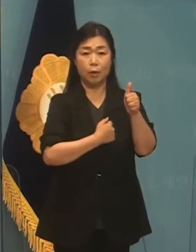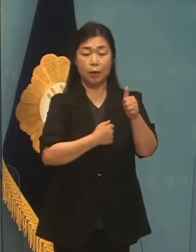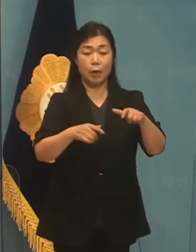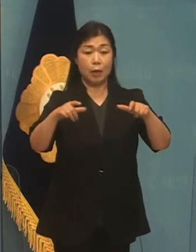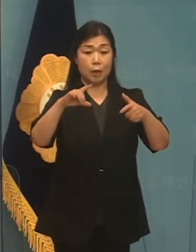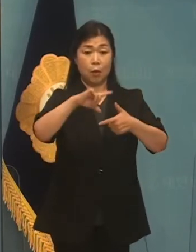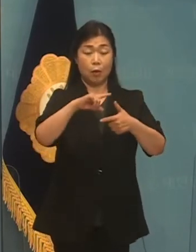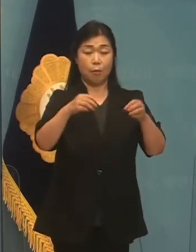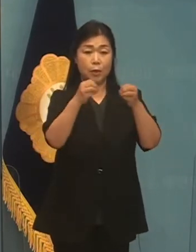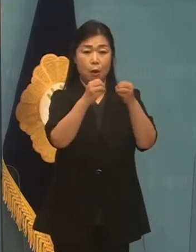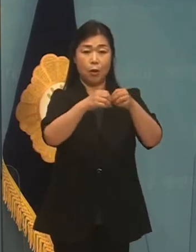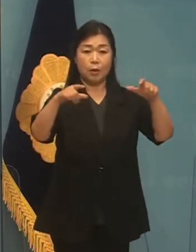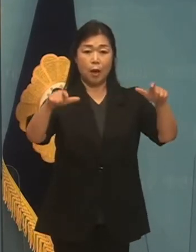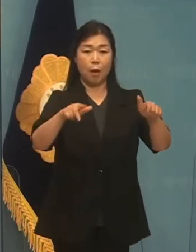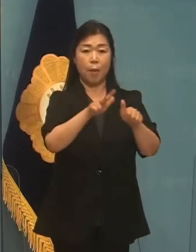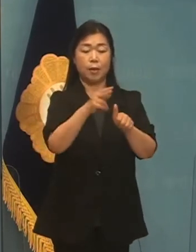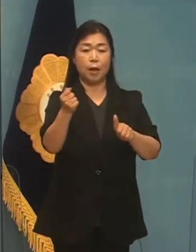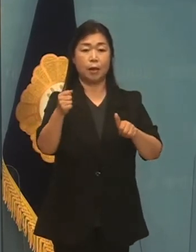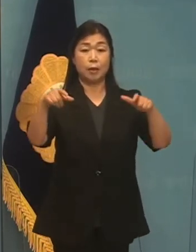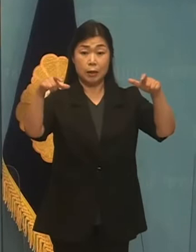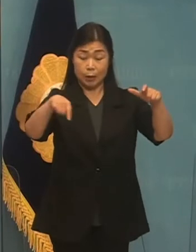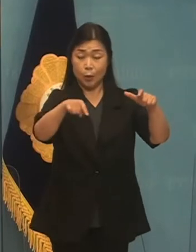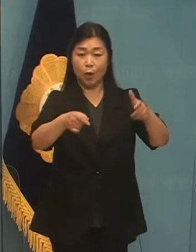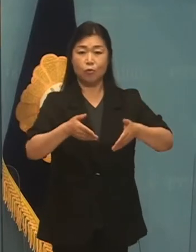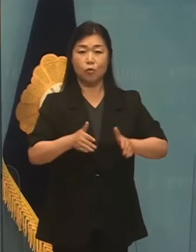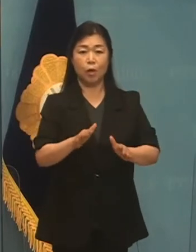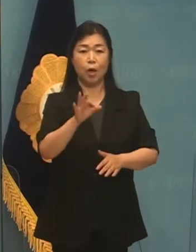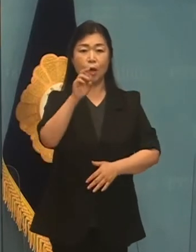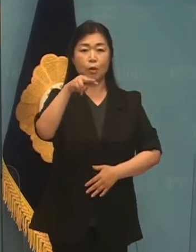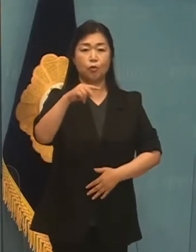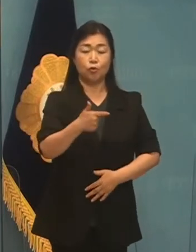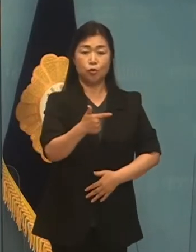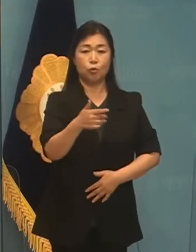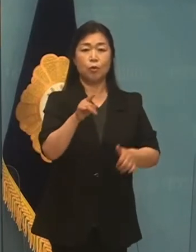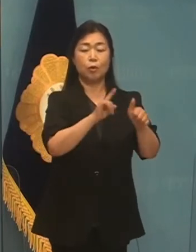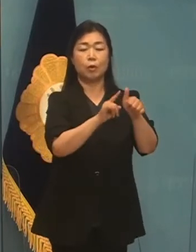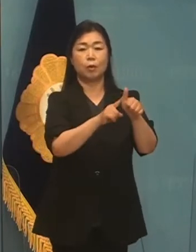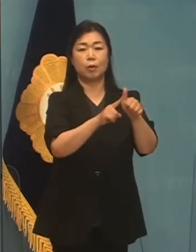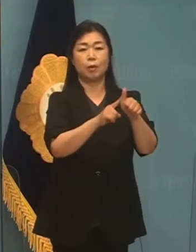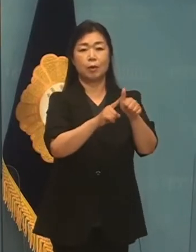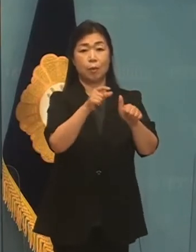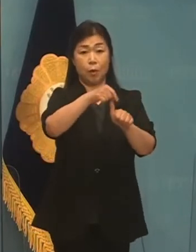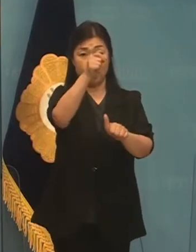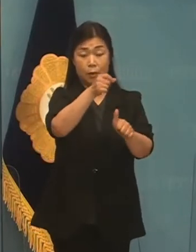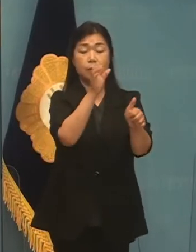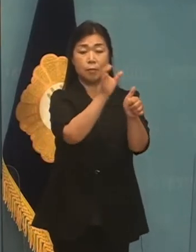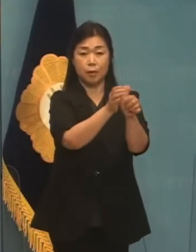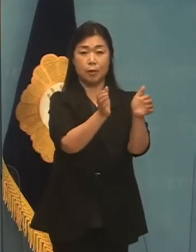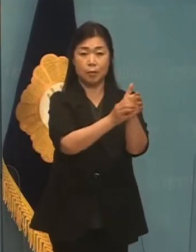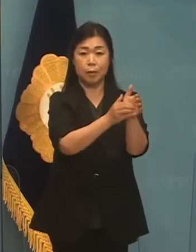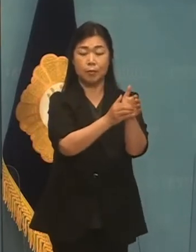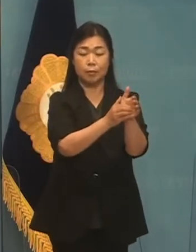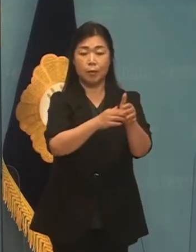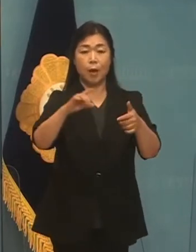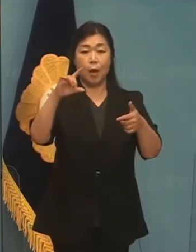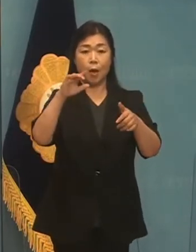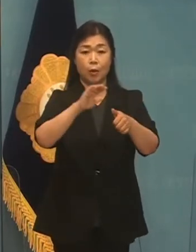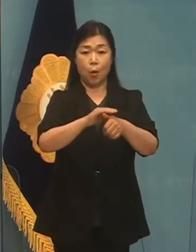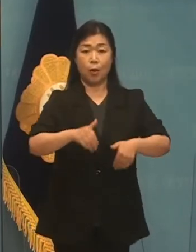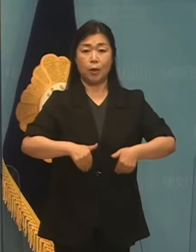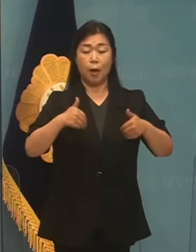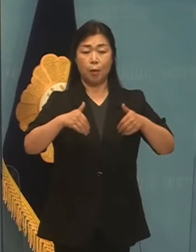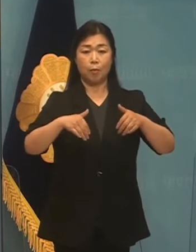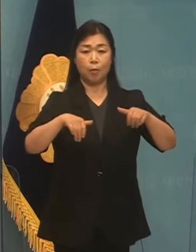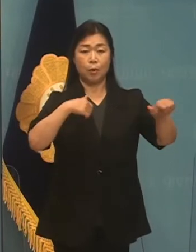경남 지역 창원시 마산 회원부 출신 유남원 재선 의원을 영입했습니다. 경상남도